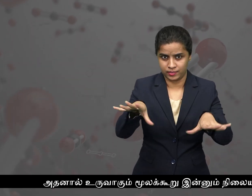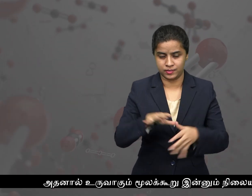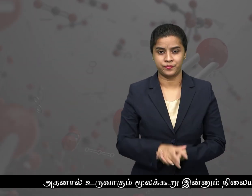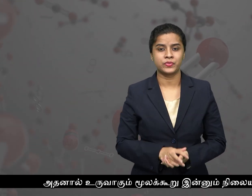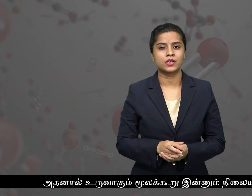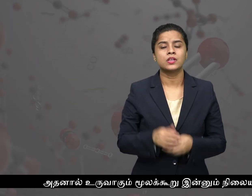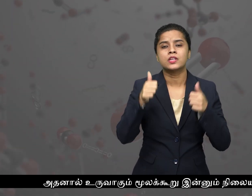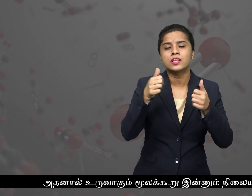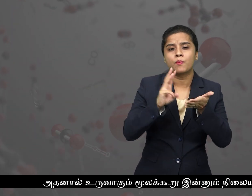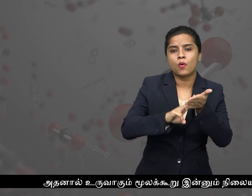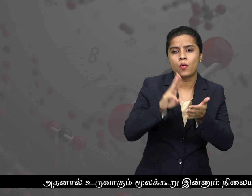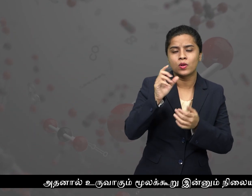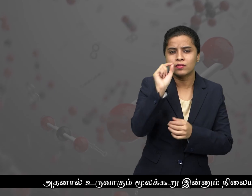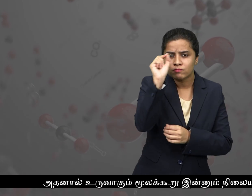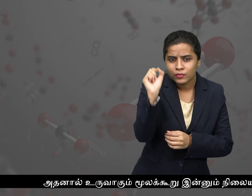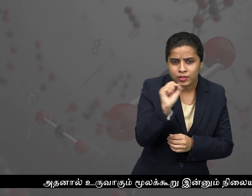மூலக்கூறு இன்னும் நிலையானதாகிறது.